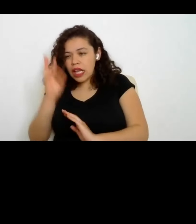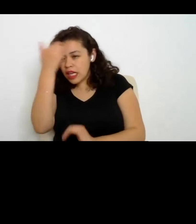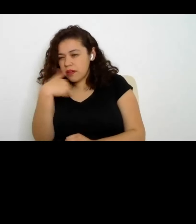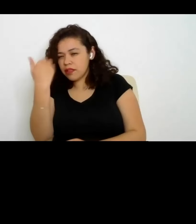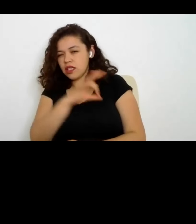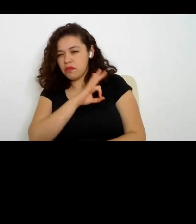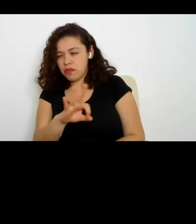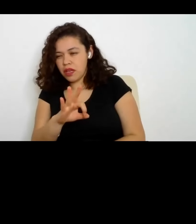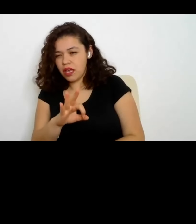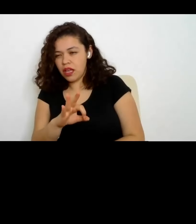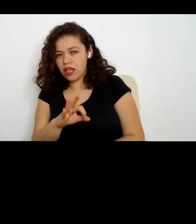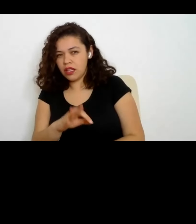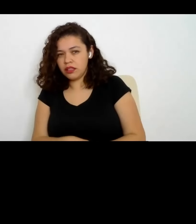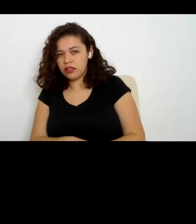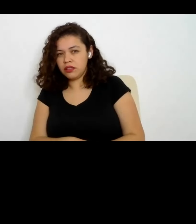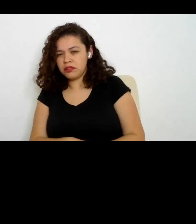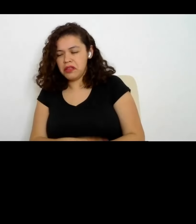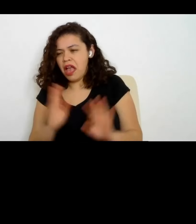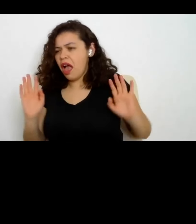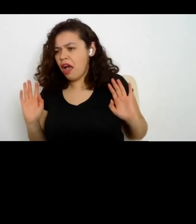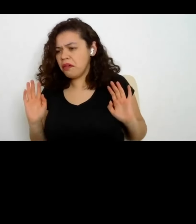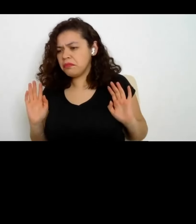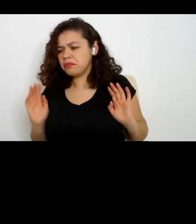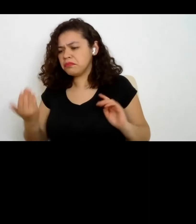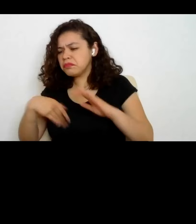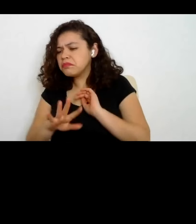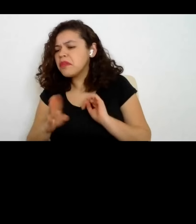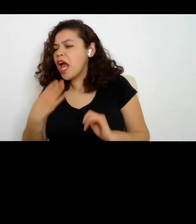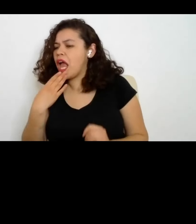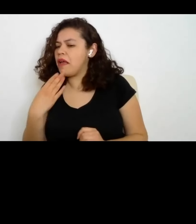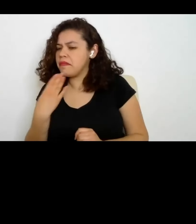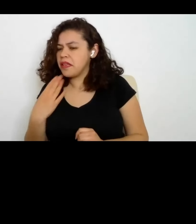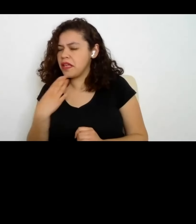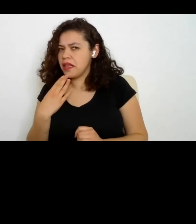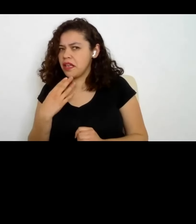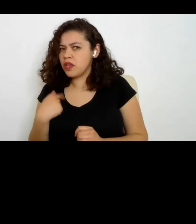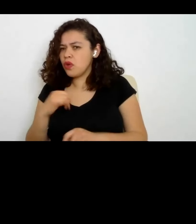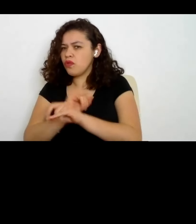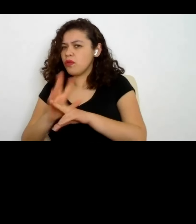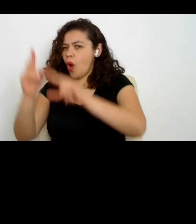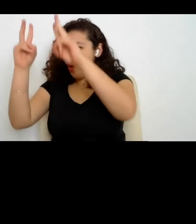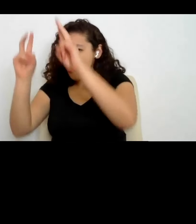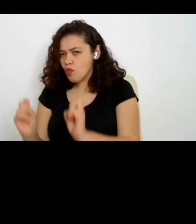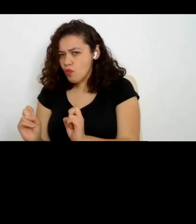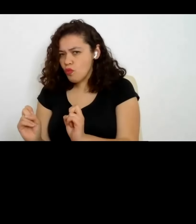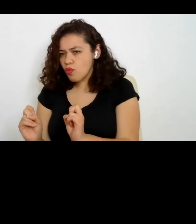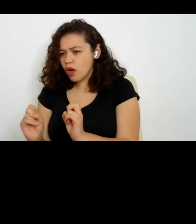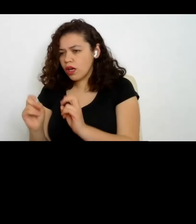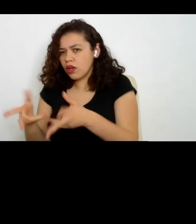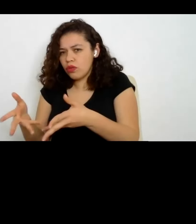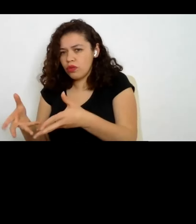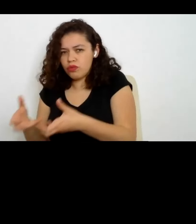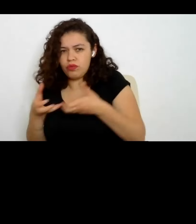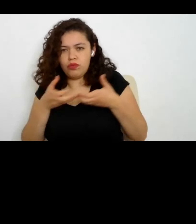clientes de Telcel, pues le parece muy, muy conveniente, ¿no? Bajar esas bases de datos, extraerlas